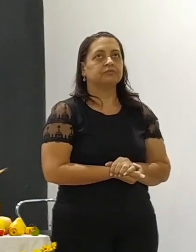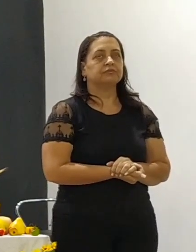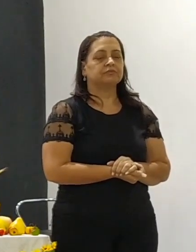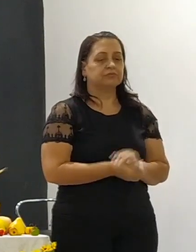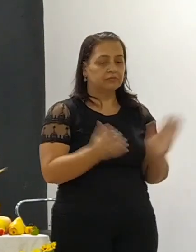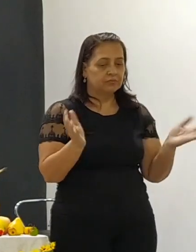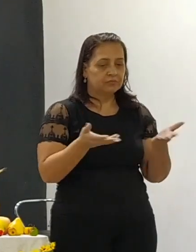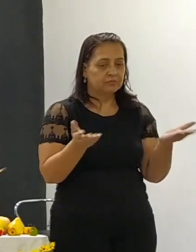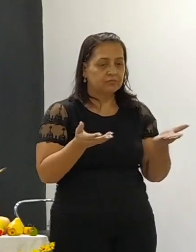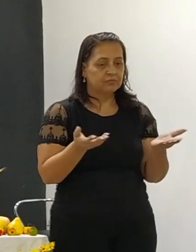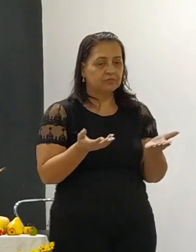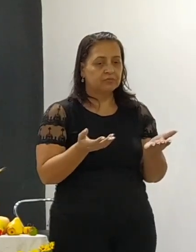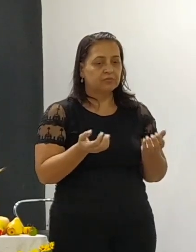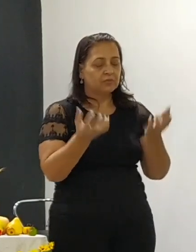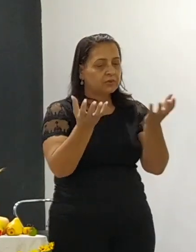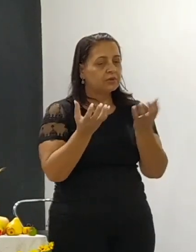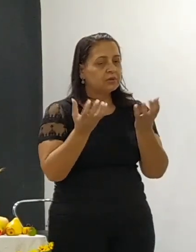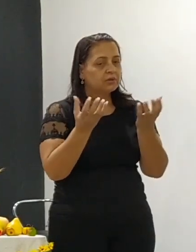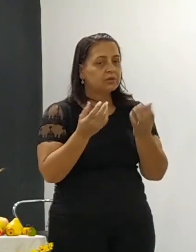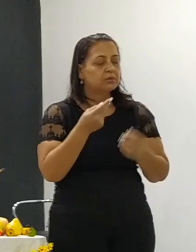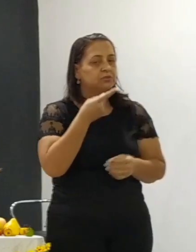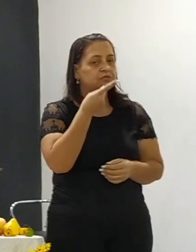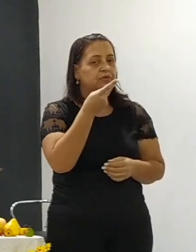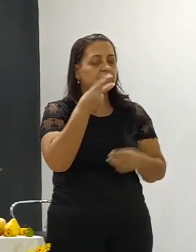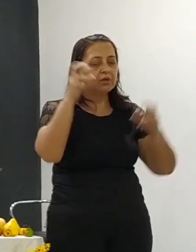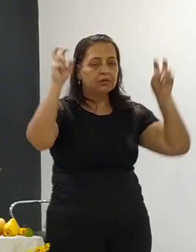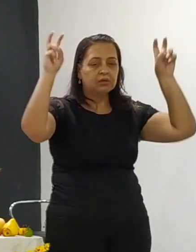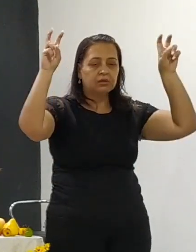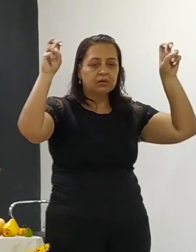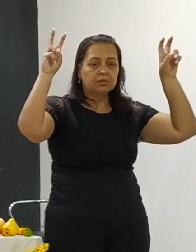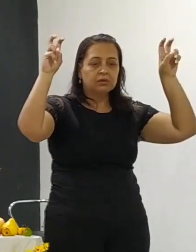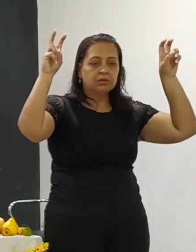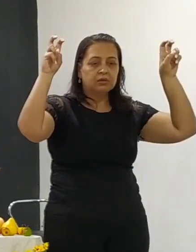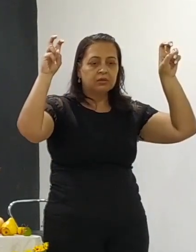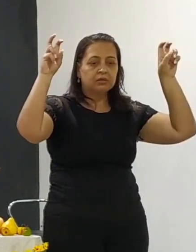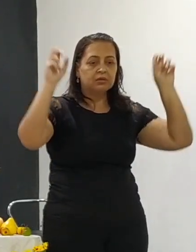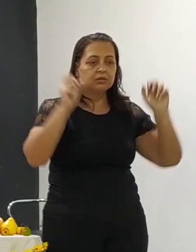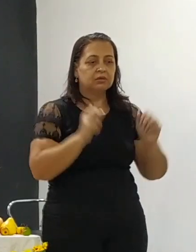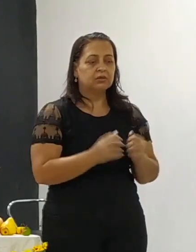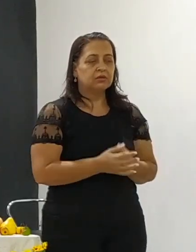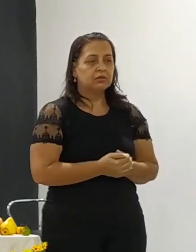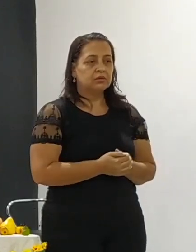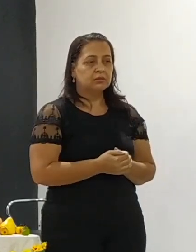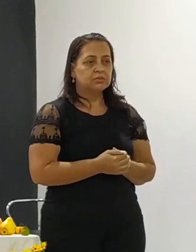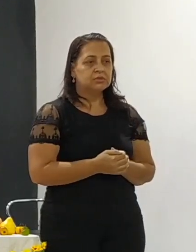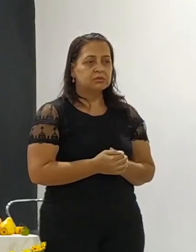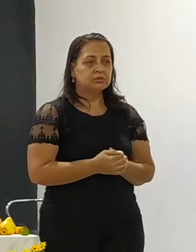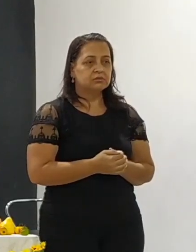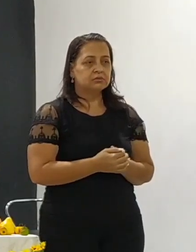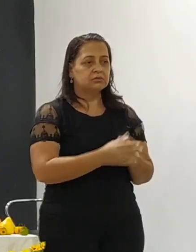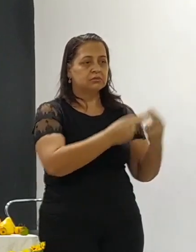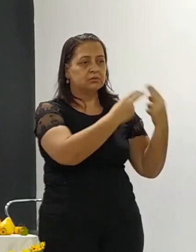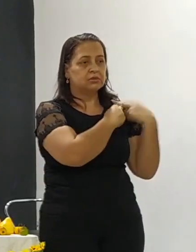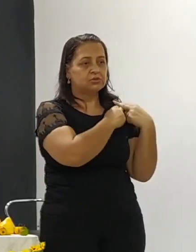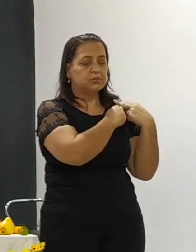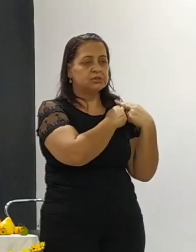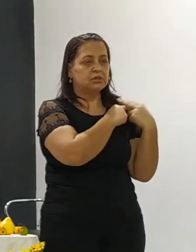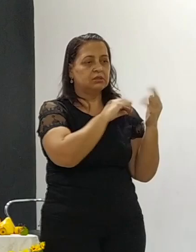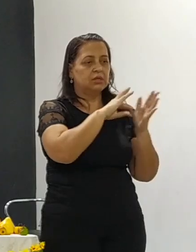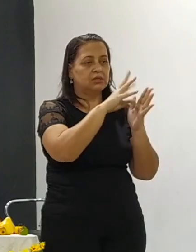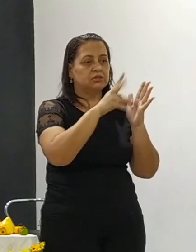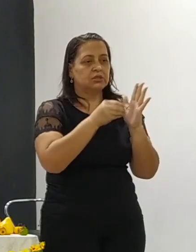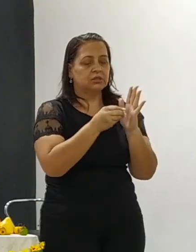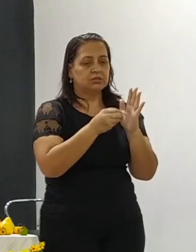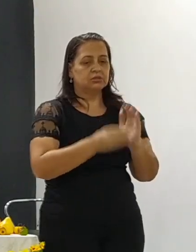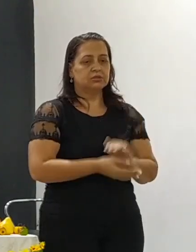Hoje nós queremos falar sobre um tema, a missão da igreja. Por isso que eu coloquei essa plaquinha, que essa plaquinha ela